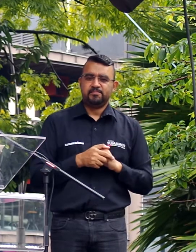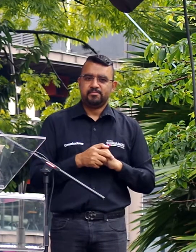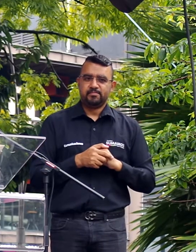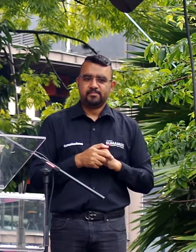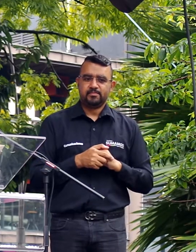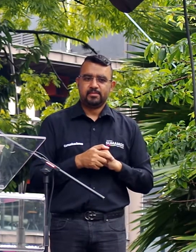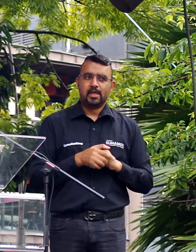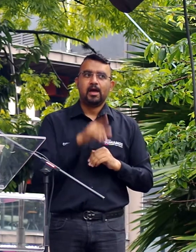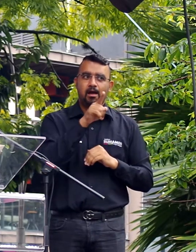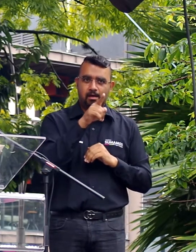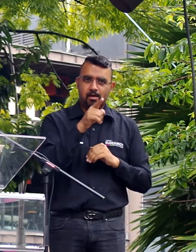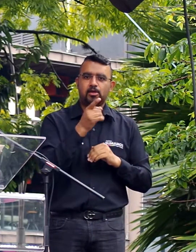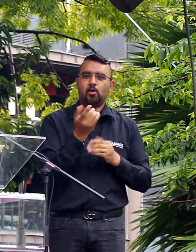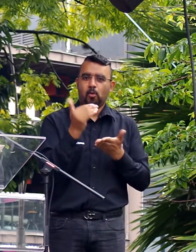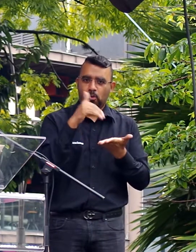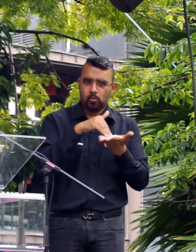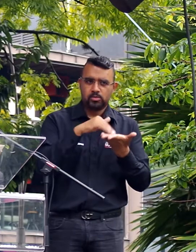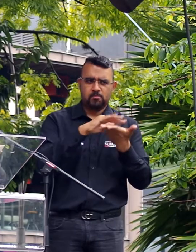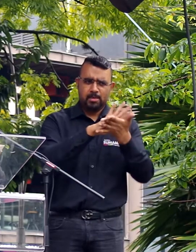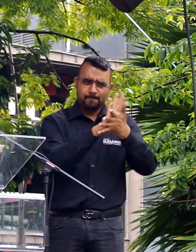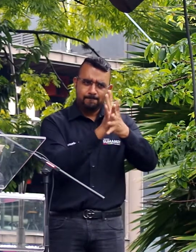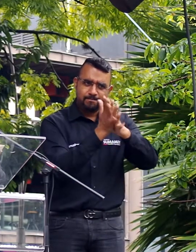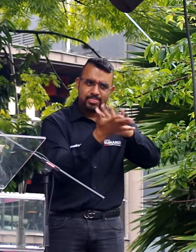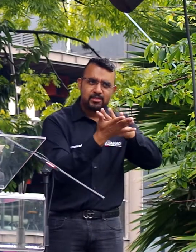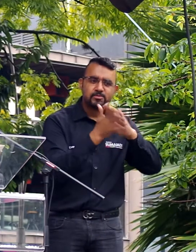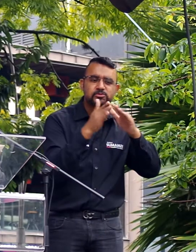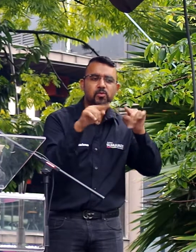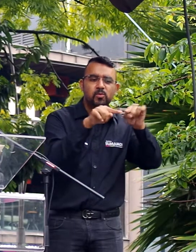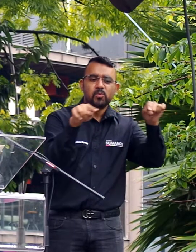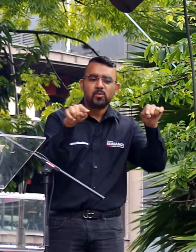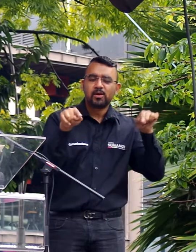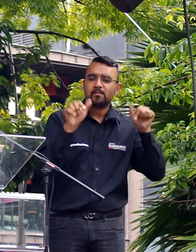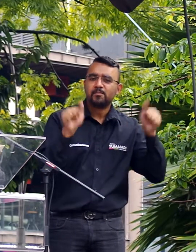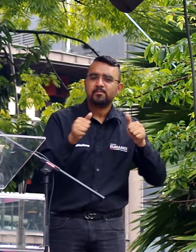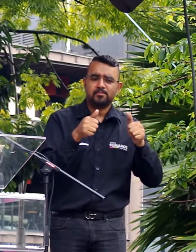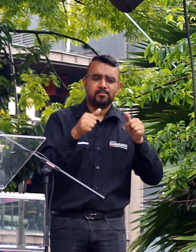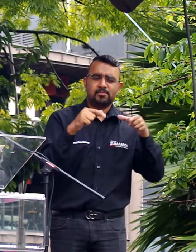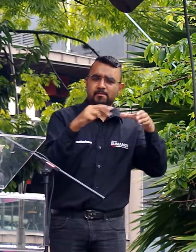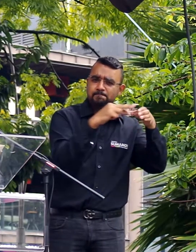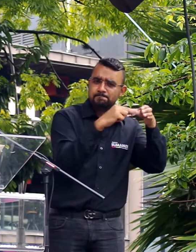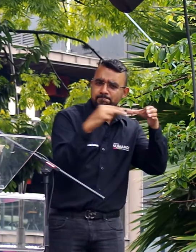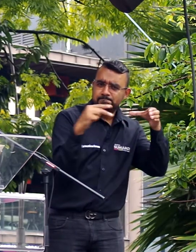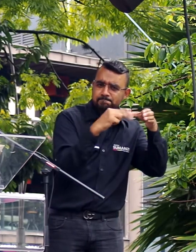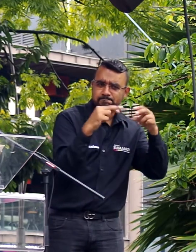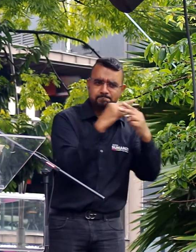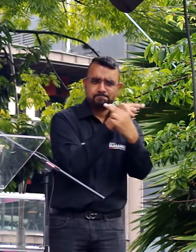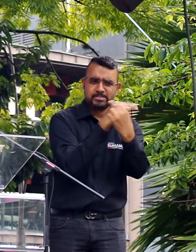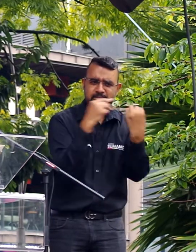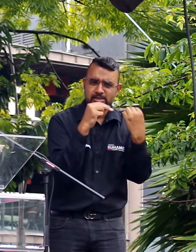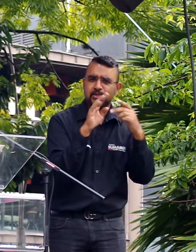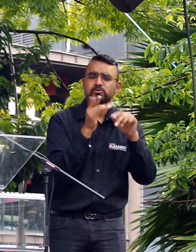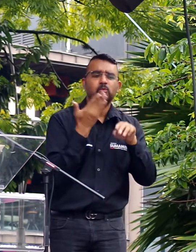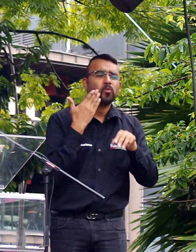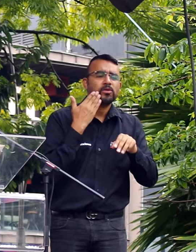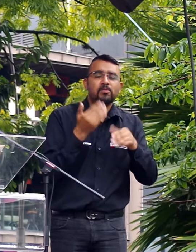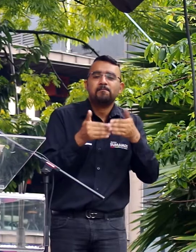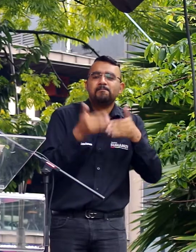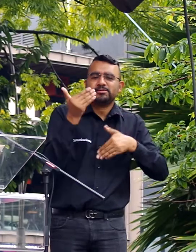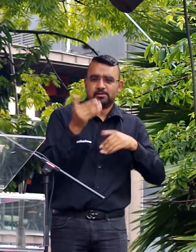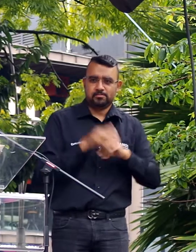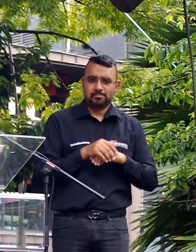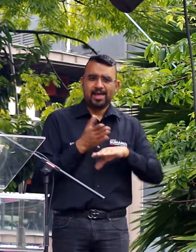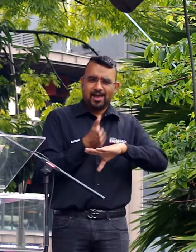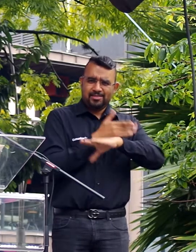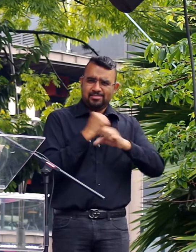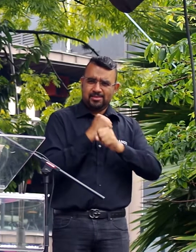al proceso constructivo del nuevo parque acuático infantil y juvenil de los envigadeños. No hemos parado un